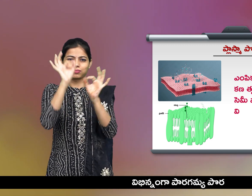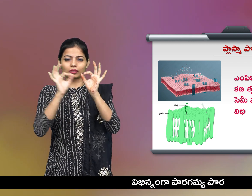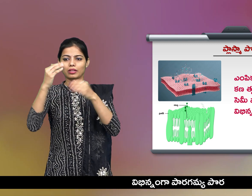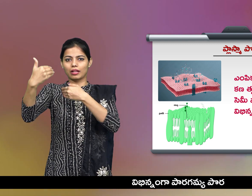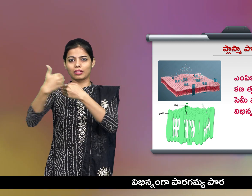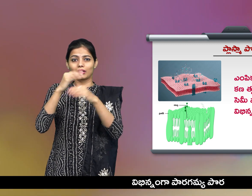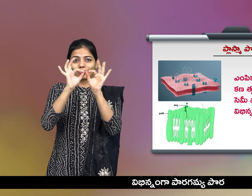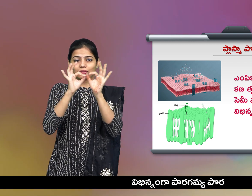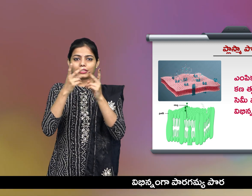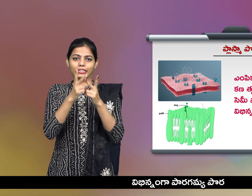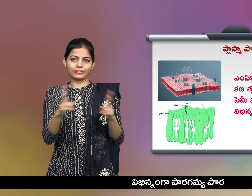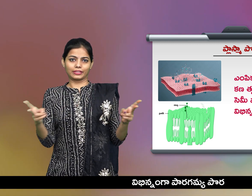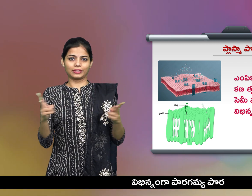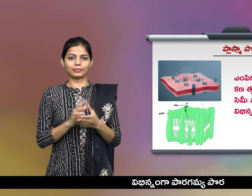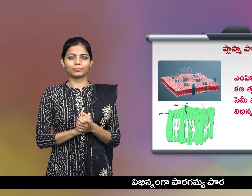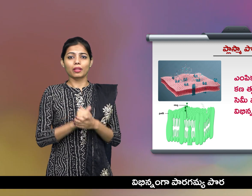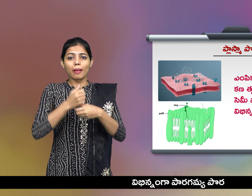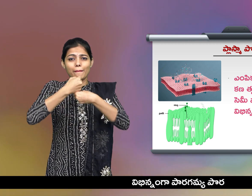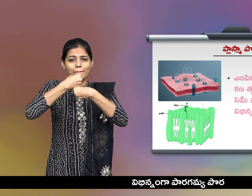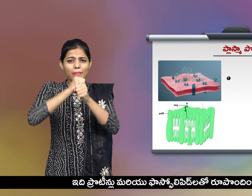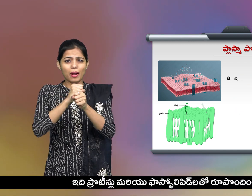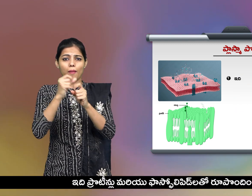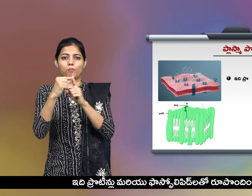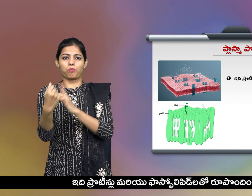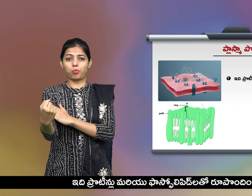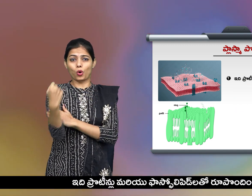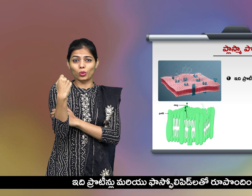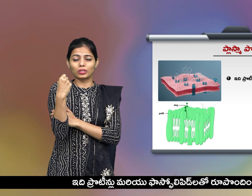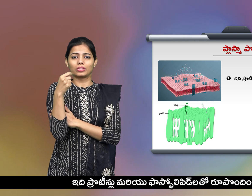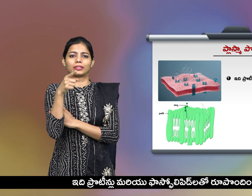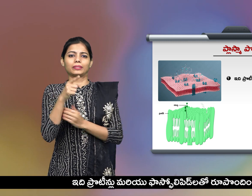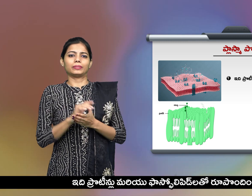విభిన్నంగా పారగమ్య పొర. ఇది ప్రోటీన్లు మరియు